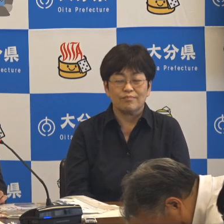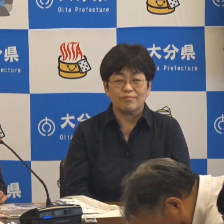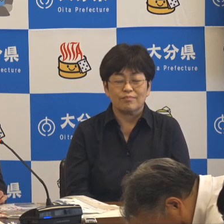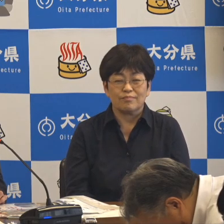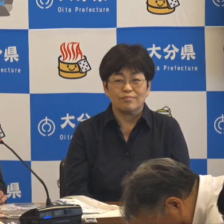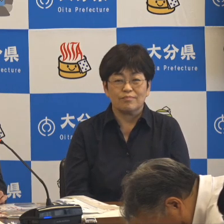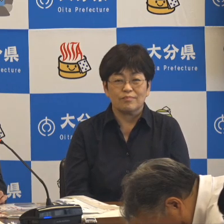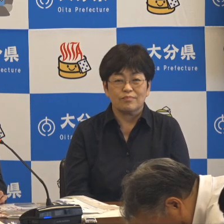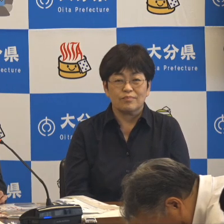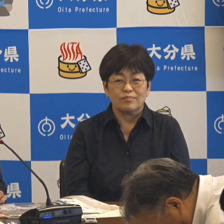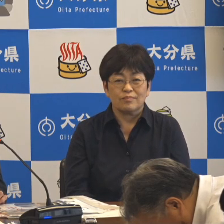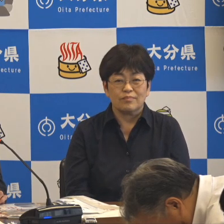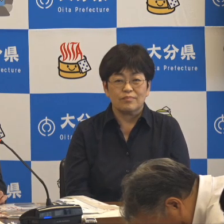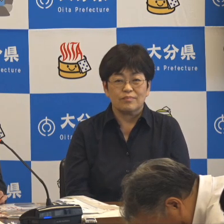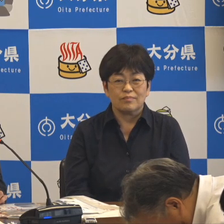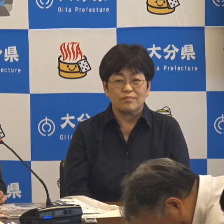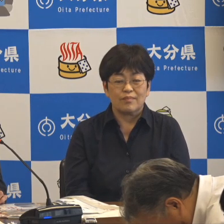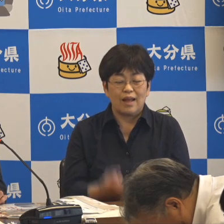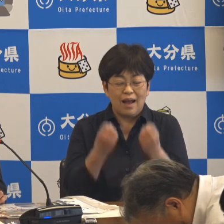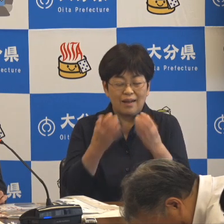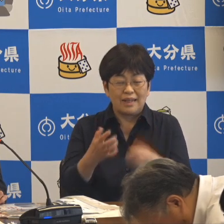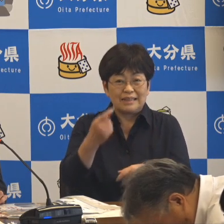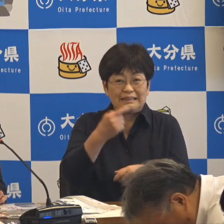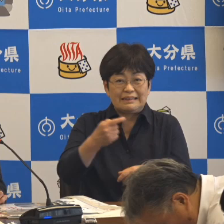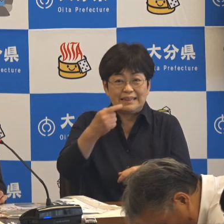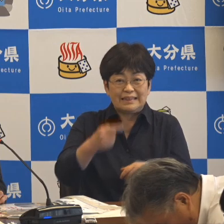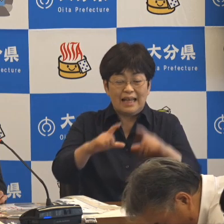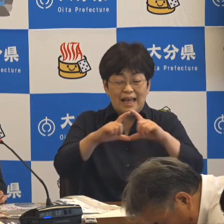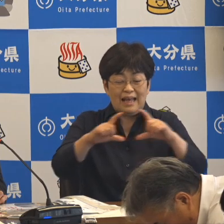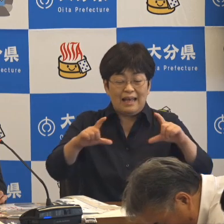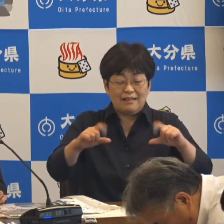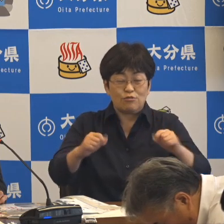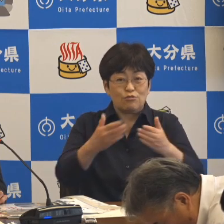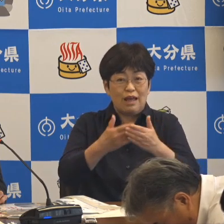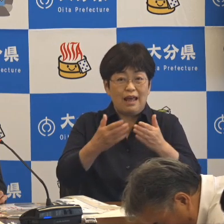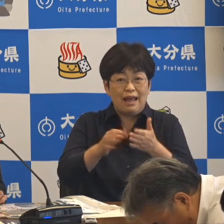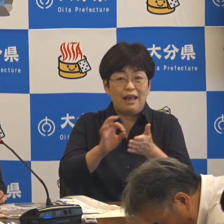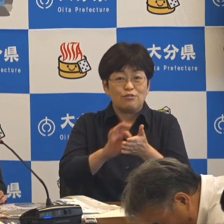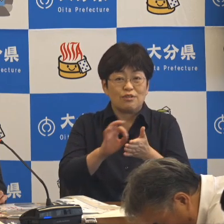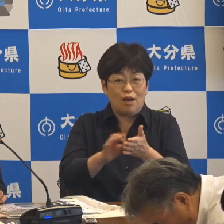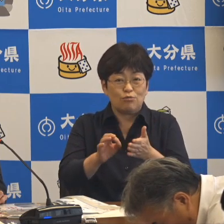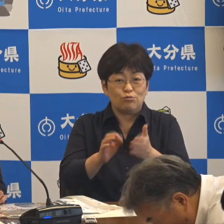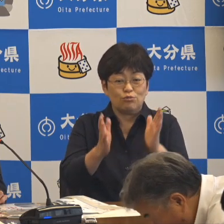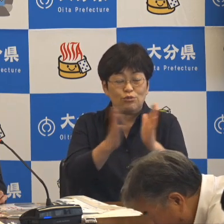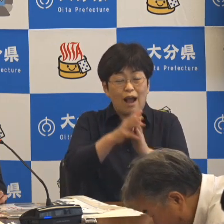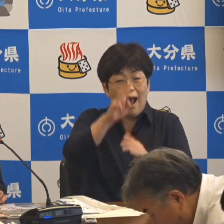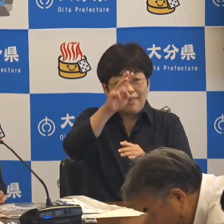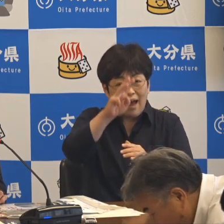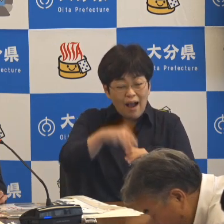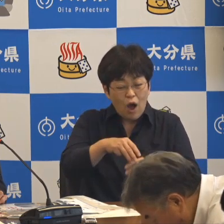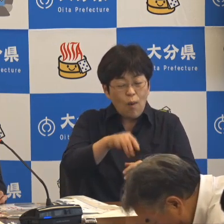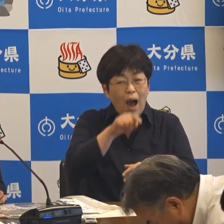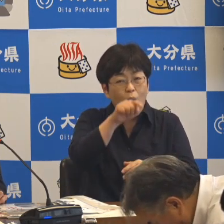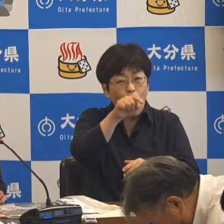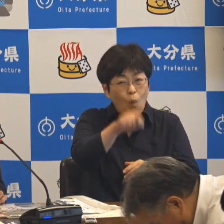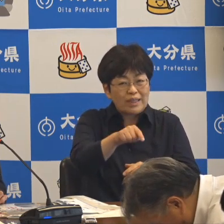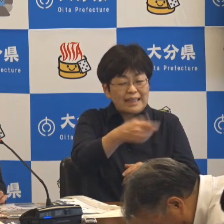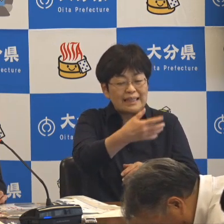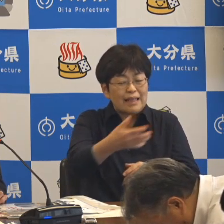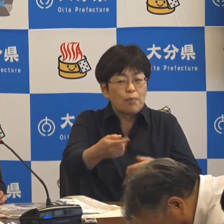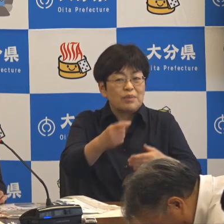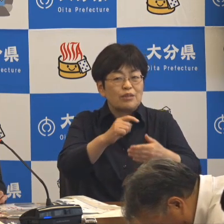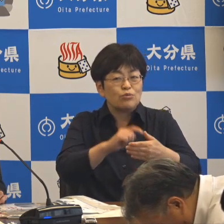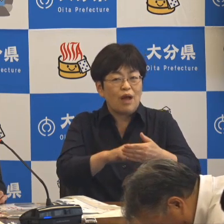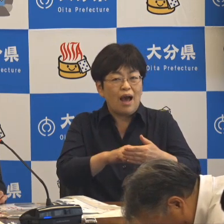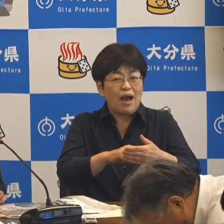新千円札の絵柄にも使用される神奈川沖波浦というのをはじめとしまして、会期中に期間を